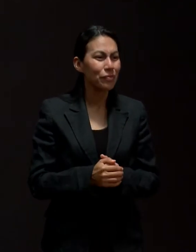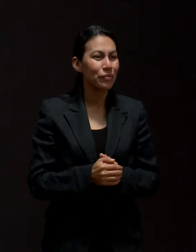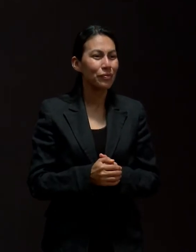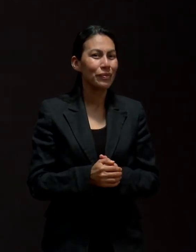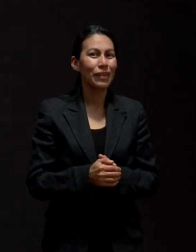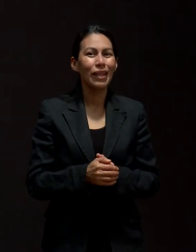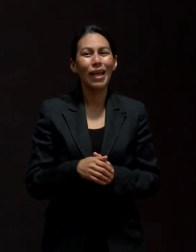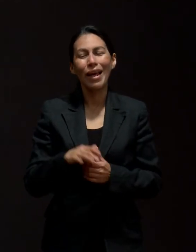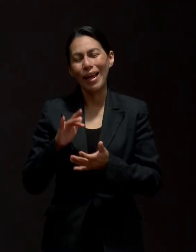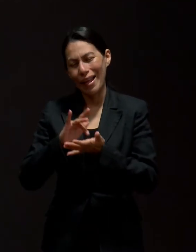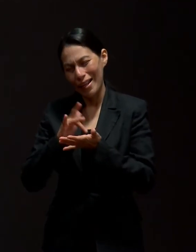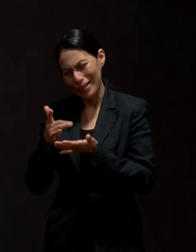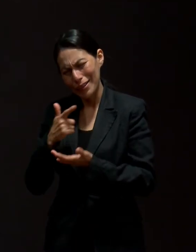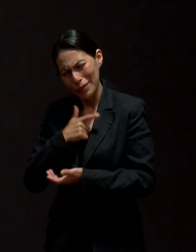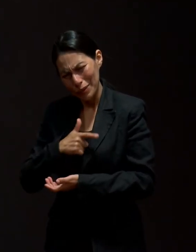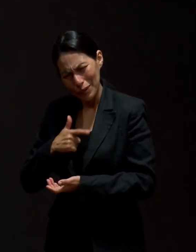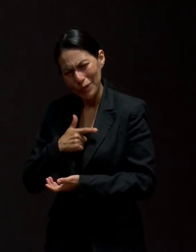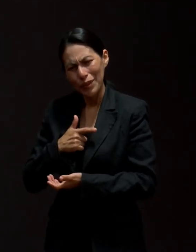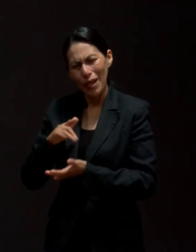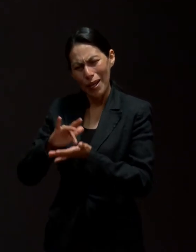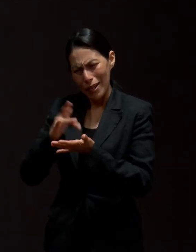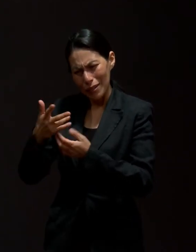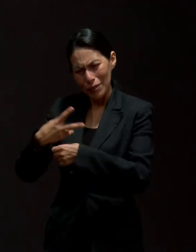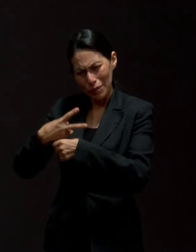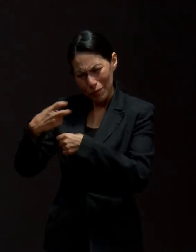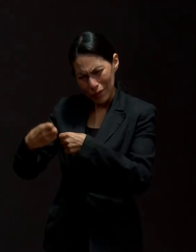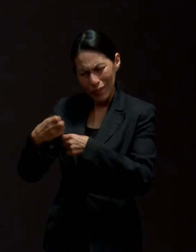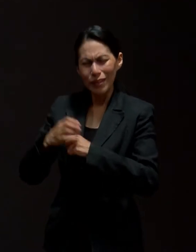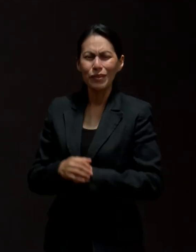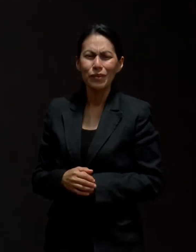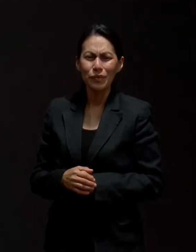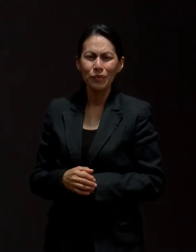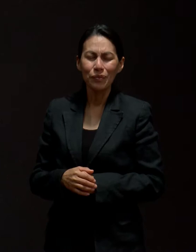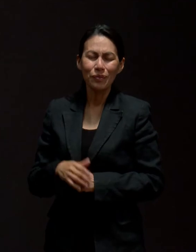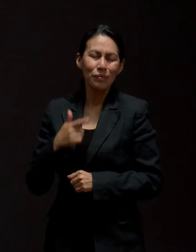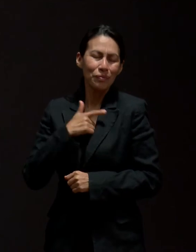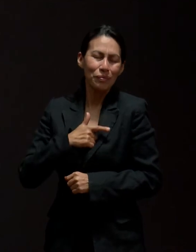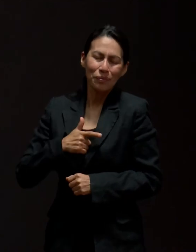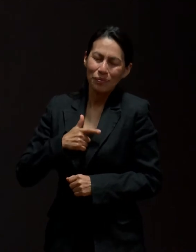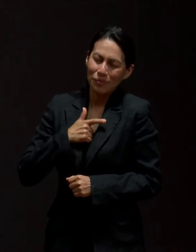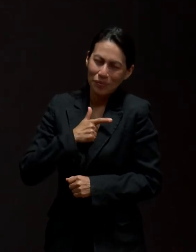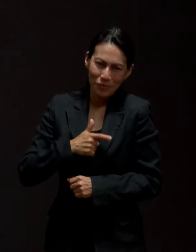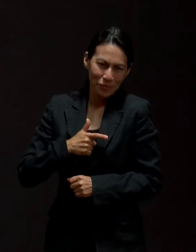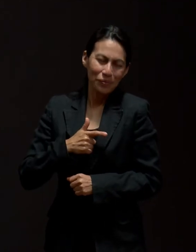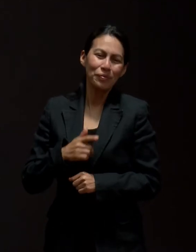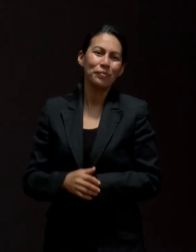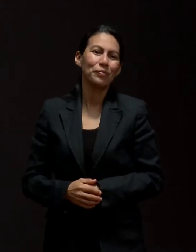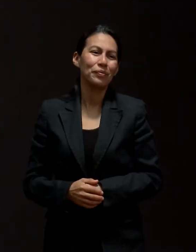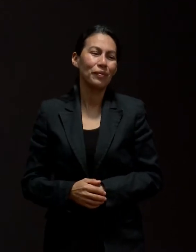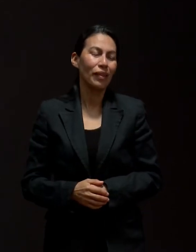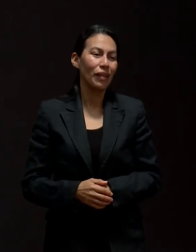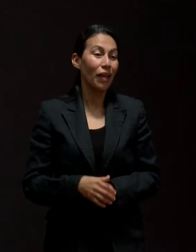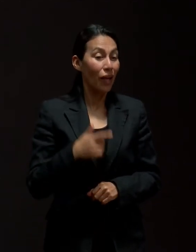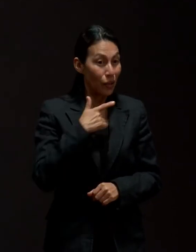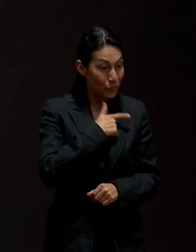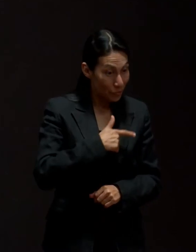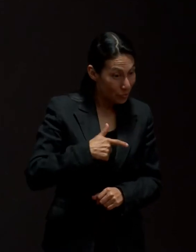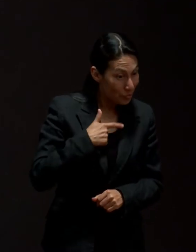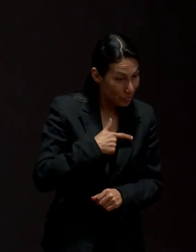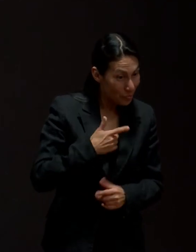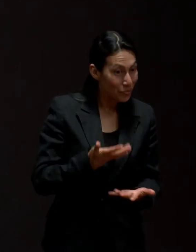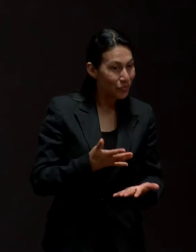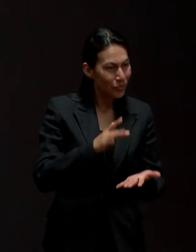con nosotros. Con mucho gusto. Gracias por extendernos la invitación. Es un placer para